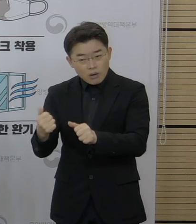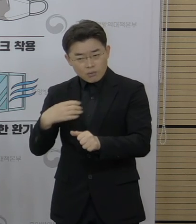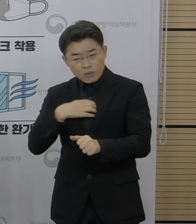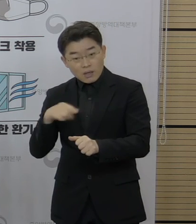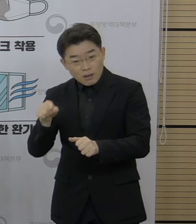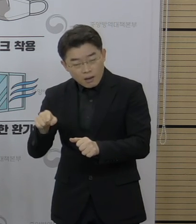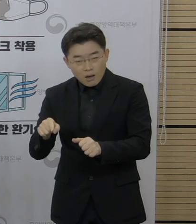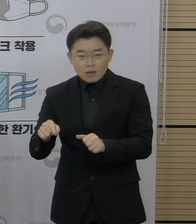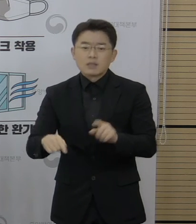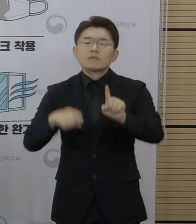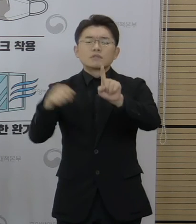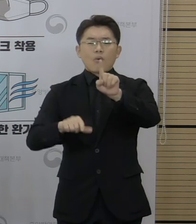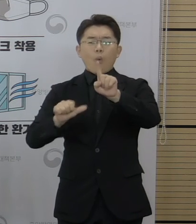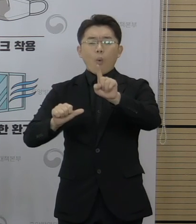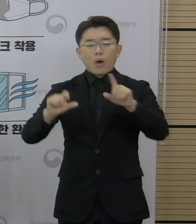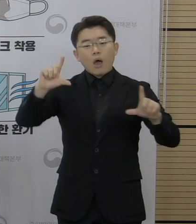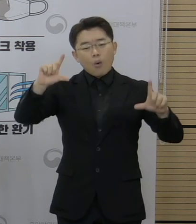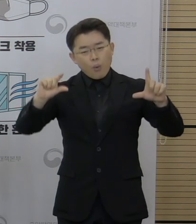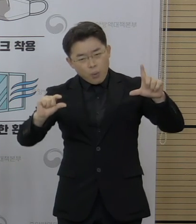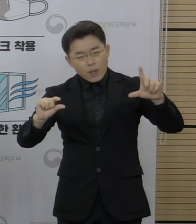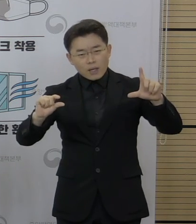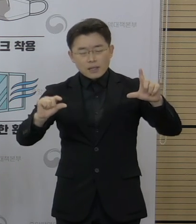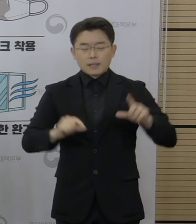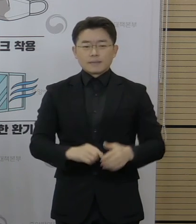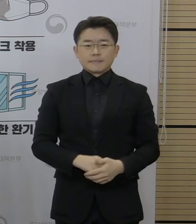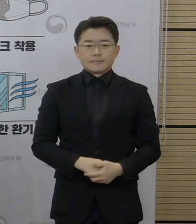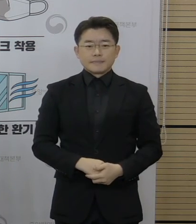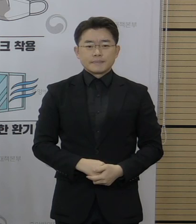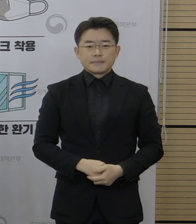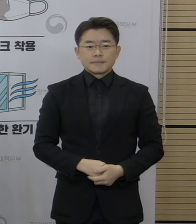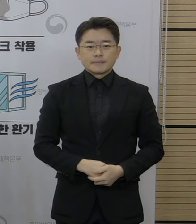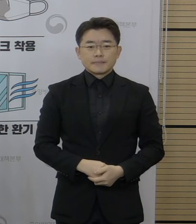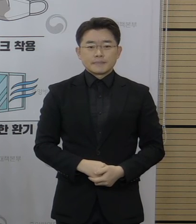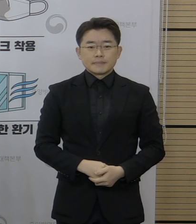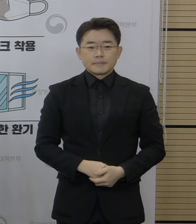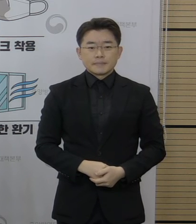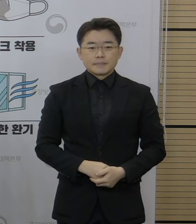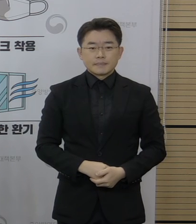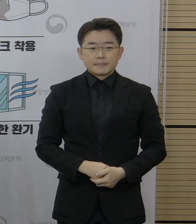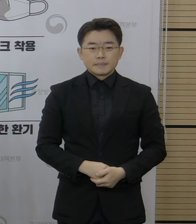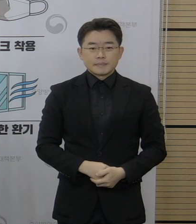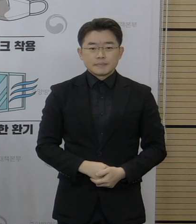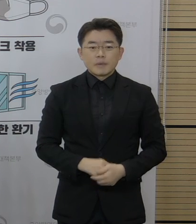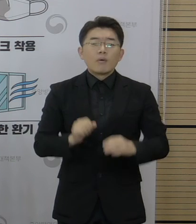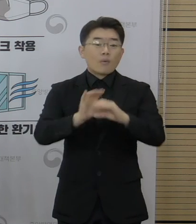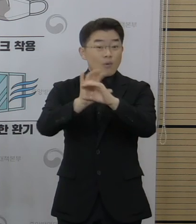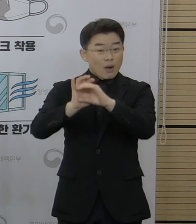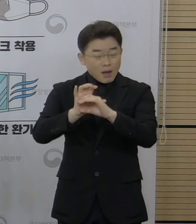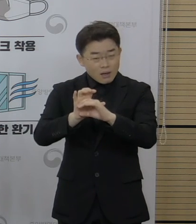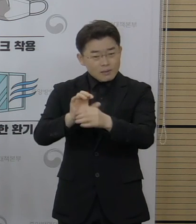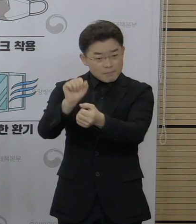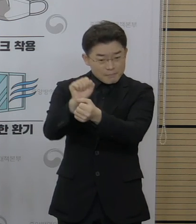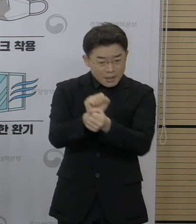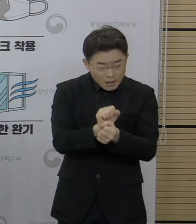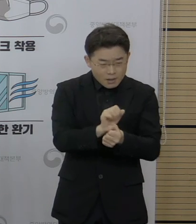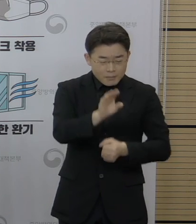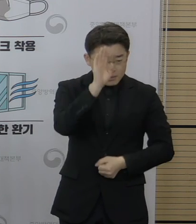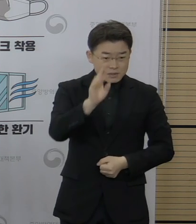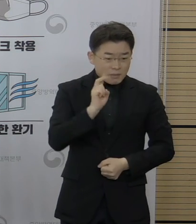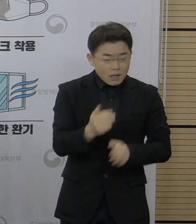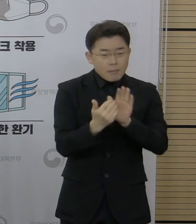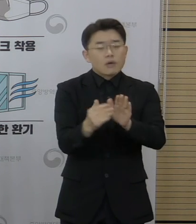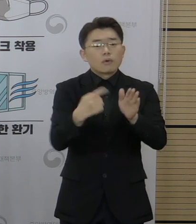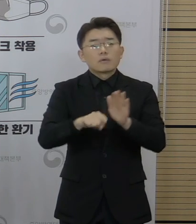5분의 1로 매우 낮은 것으로 분석이 되었습니다 여전히 코로나 일고 감염과 중증 예방을 위해서는